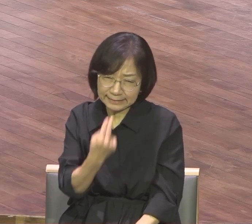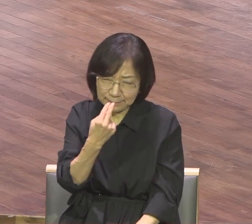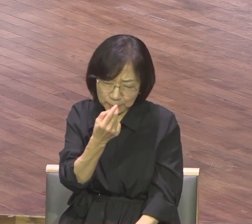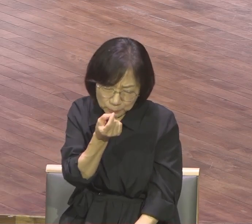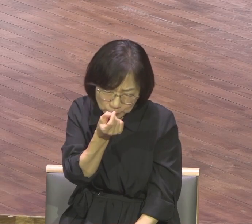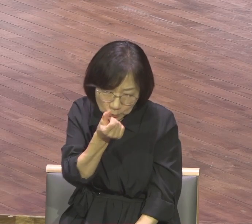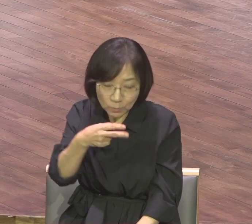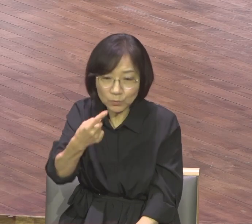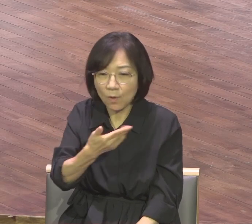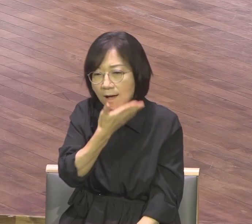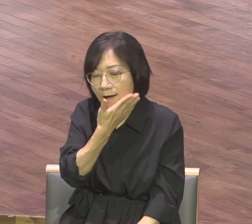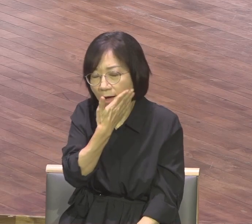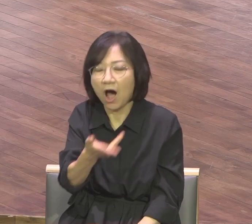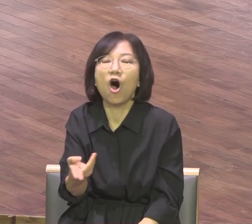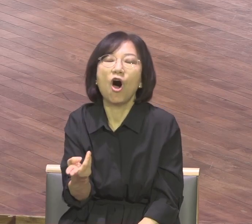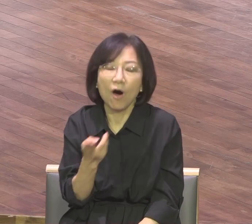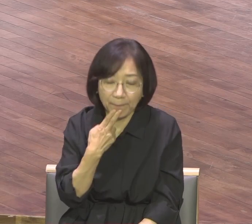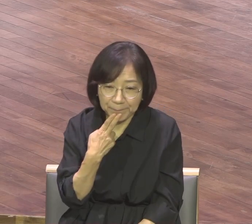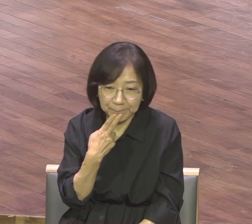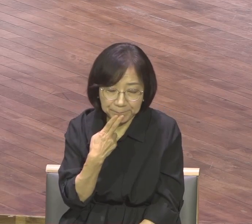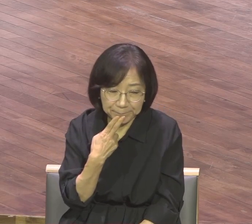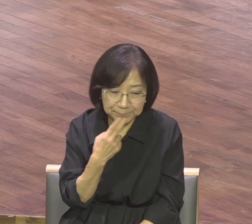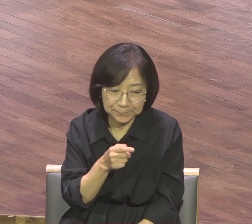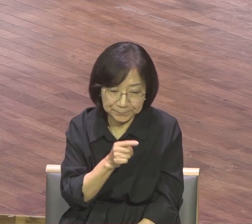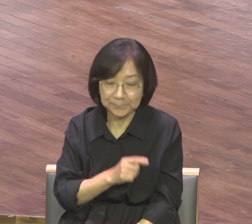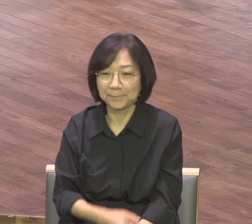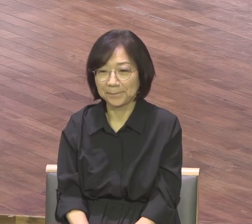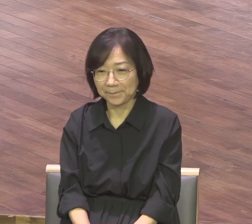생명조차 조금도 귀한 것으로 여기지 아니하노라.